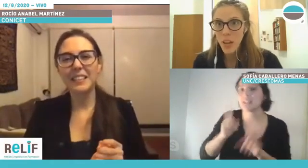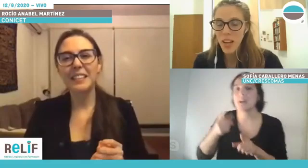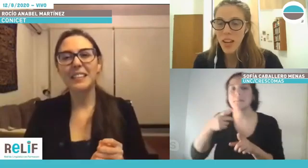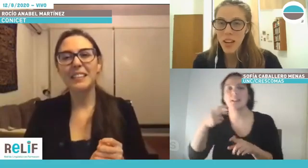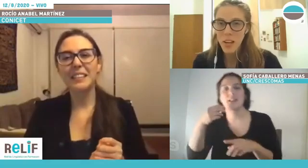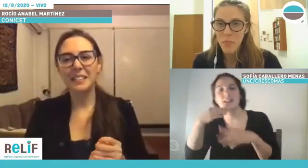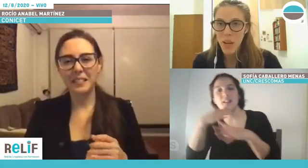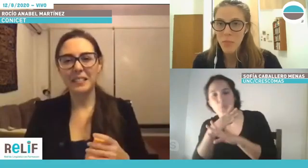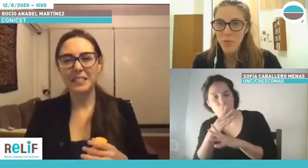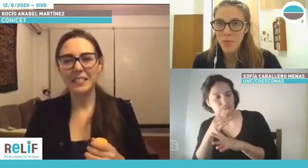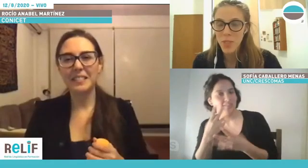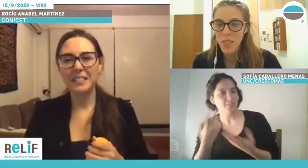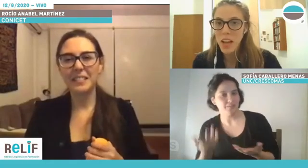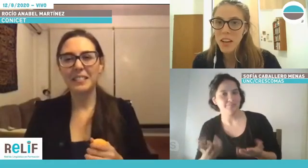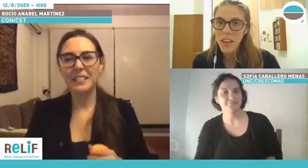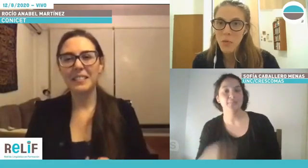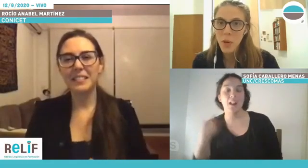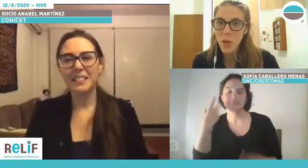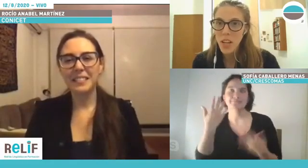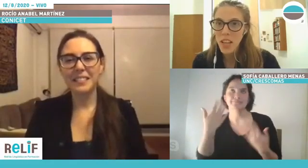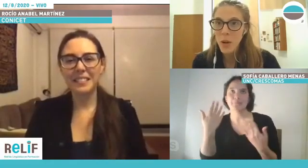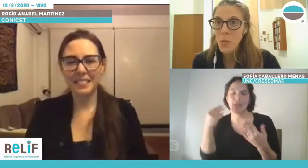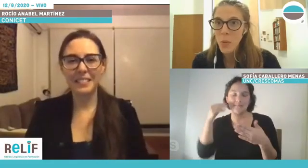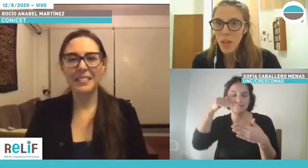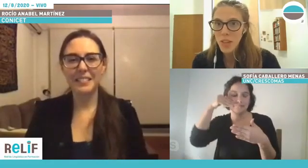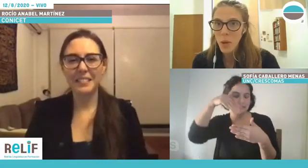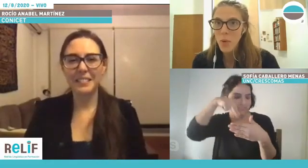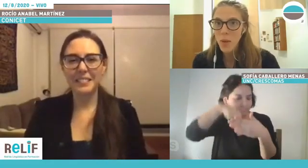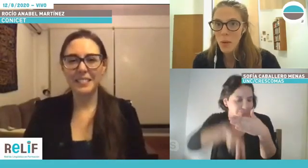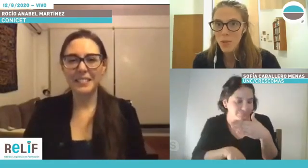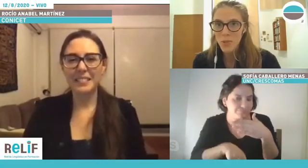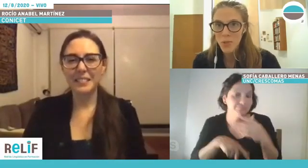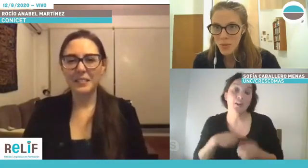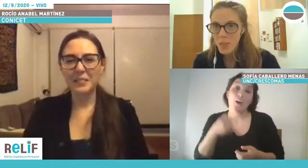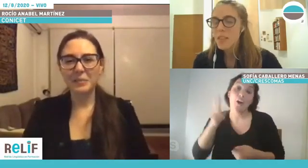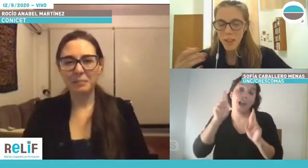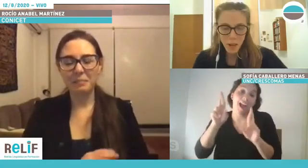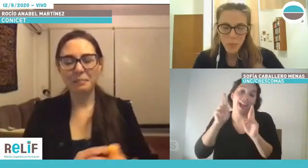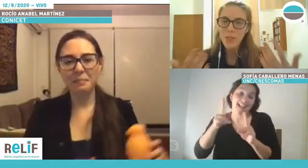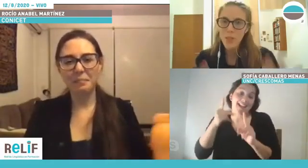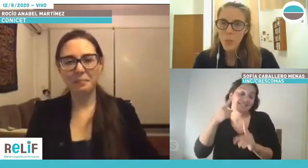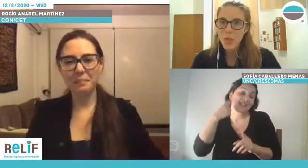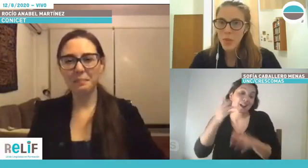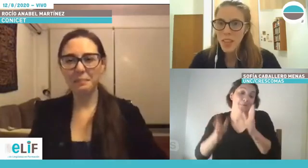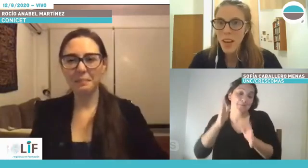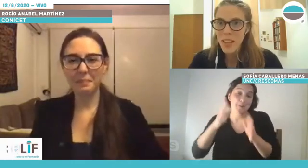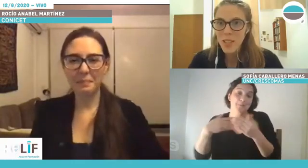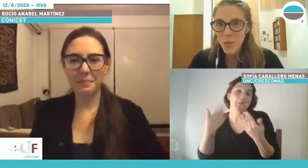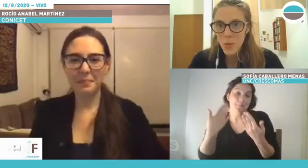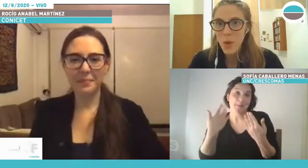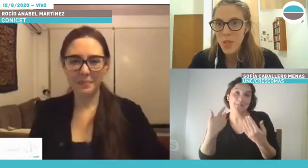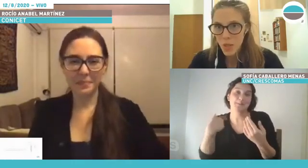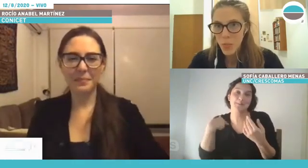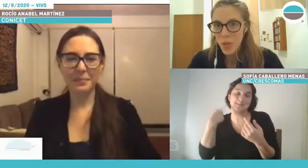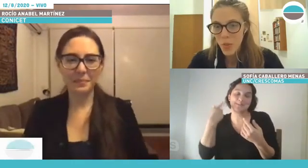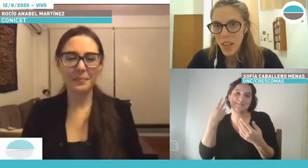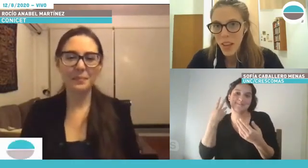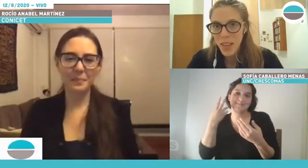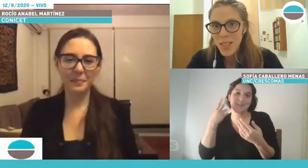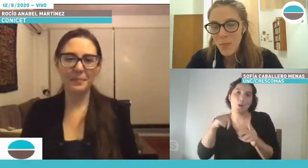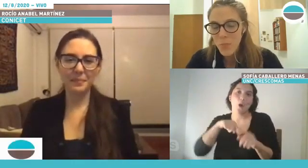también para profundizar. Espero que en algún momento podamos tener más oportunidades u